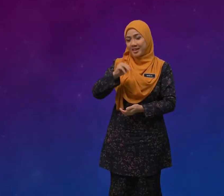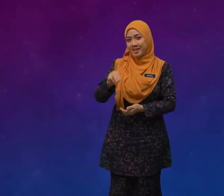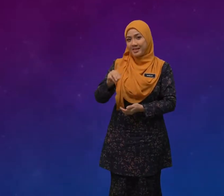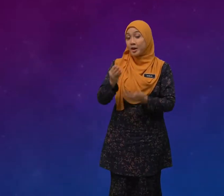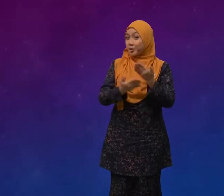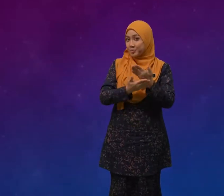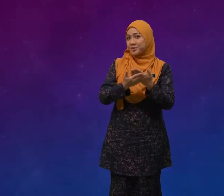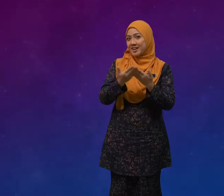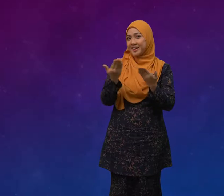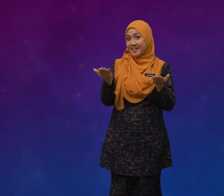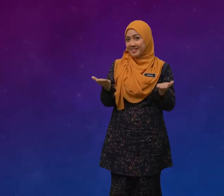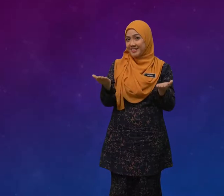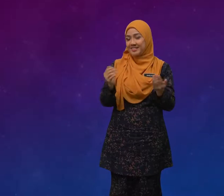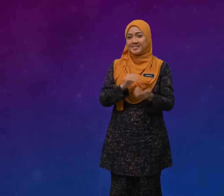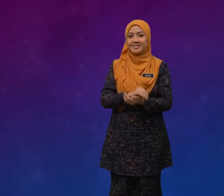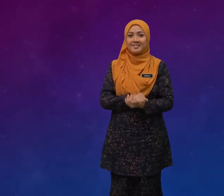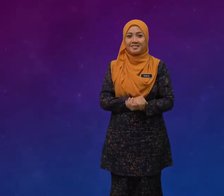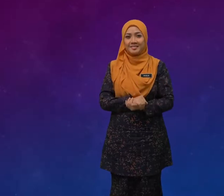Murid-murid, mudah kan?